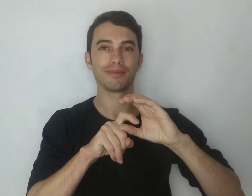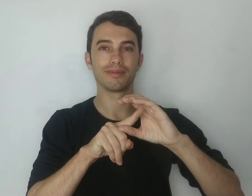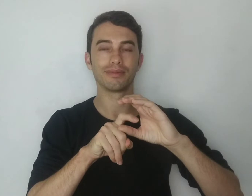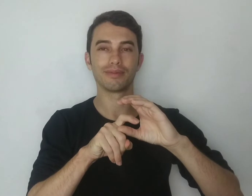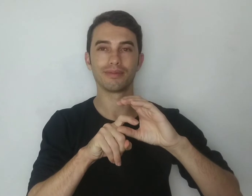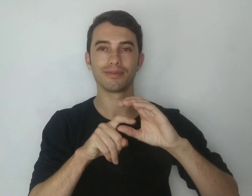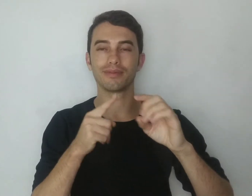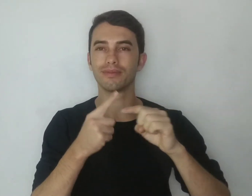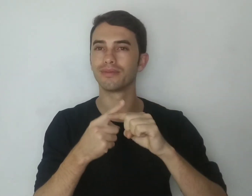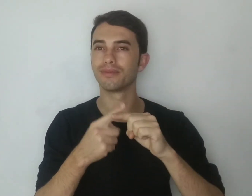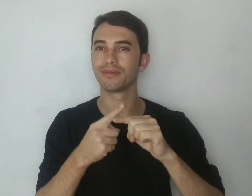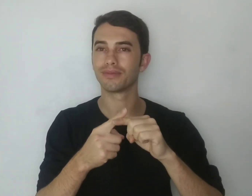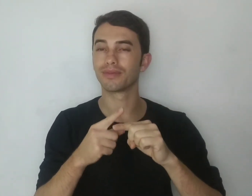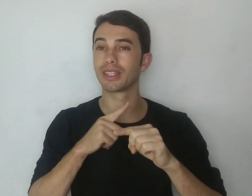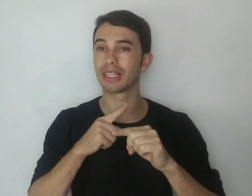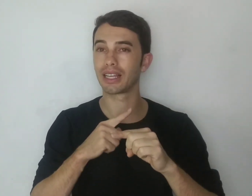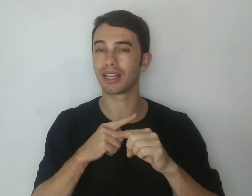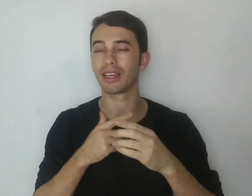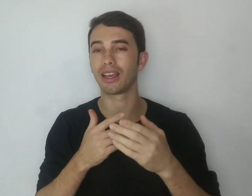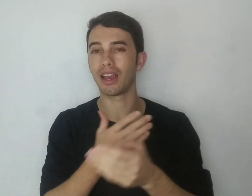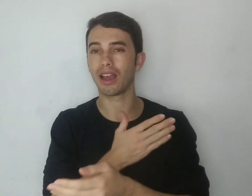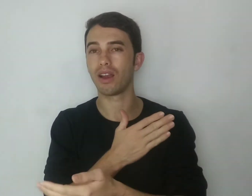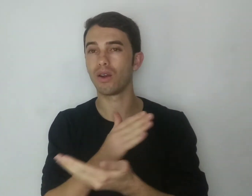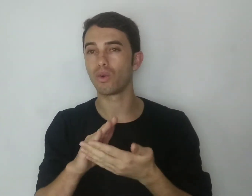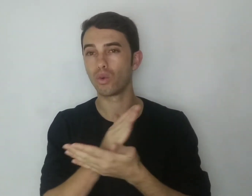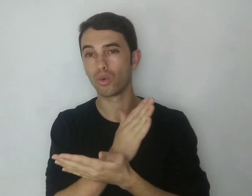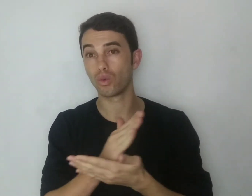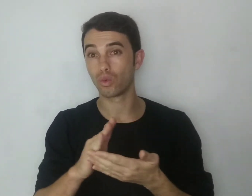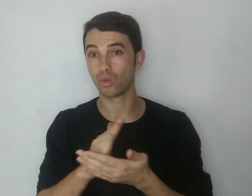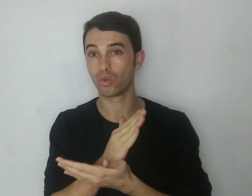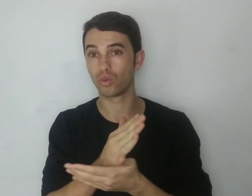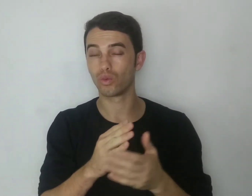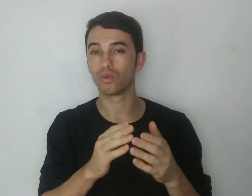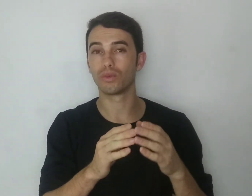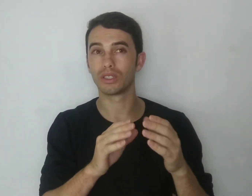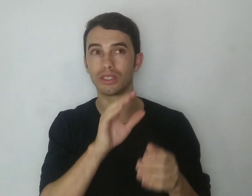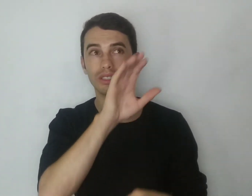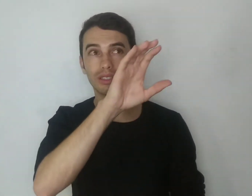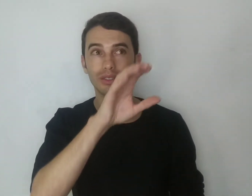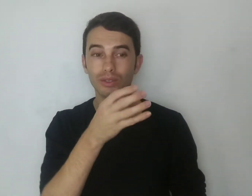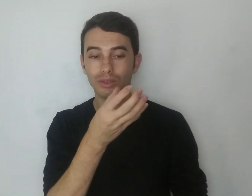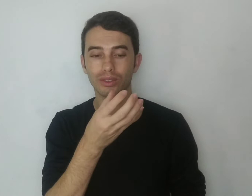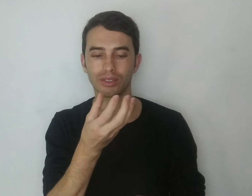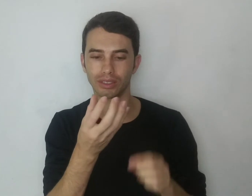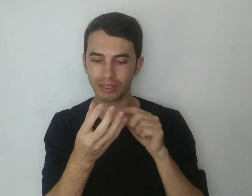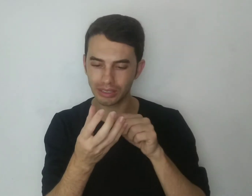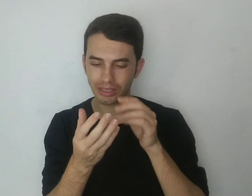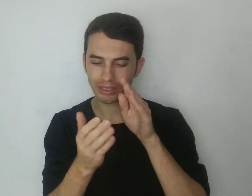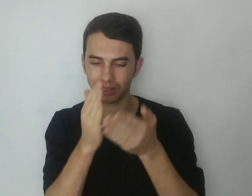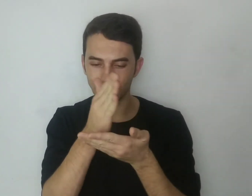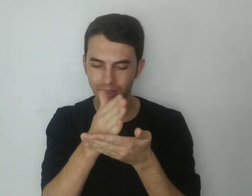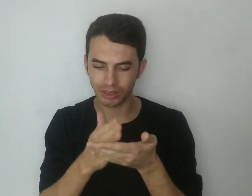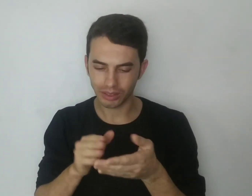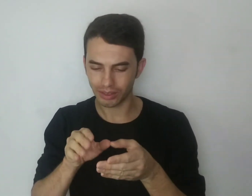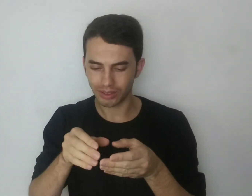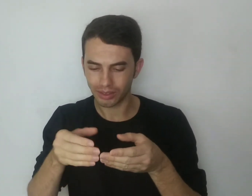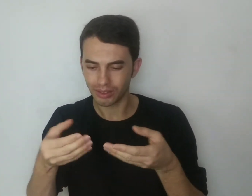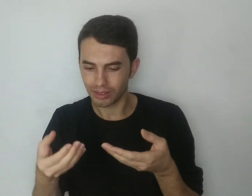indicador dentro do C. Por quê? Isso representa o que você encontra em algumas das goiabas. Quando você corta,